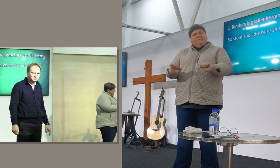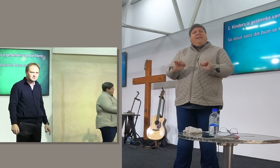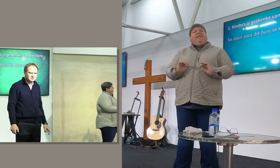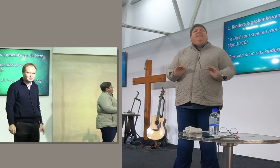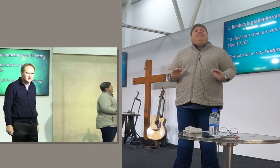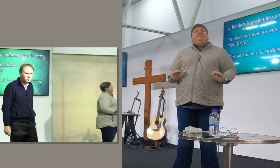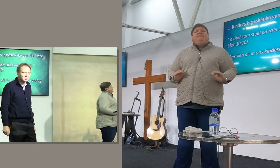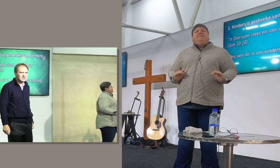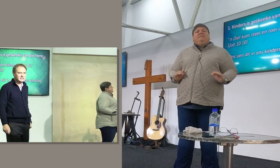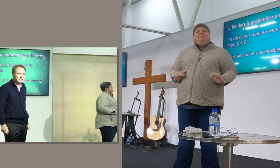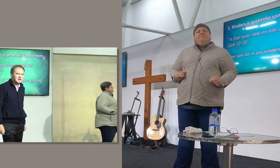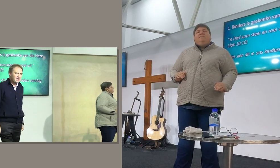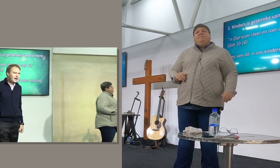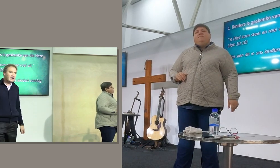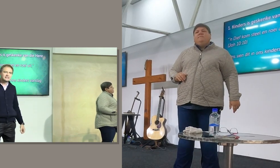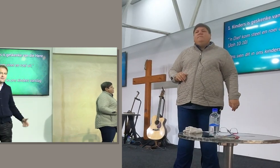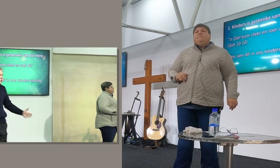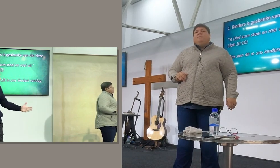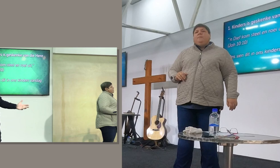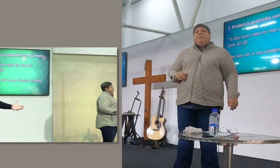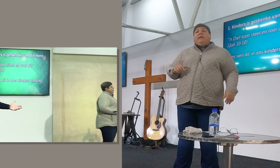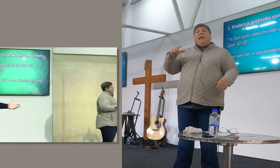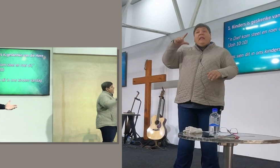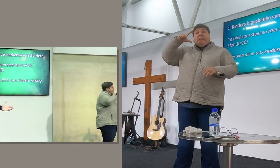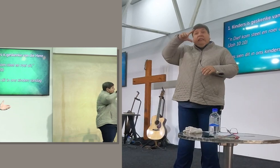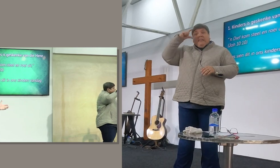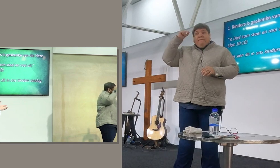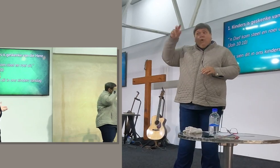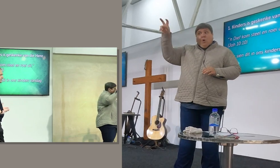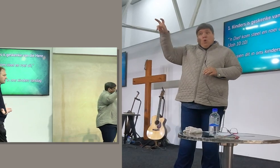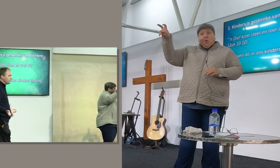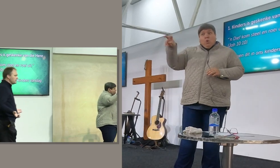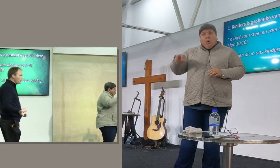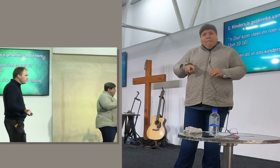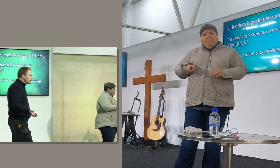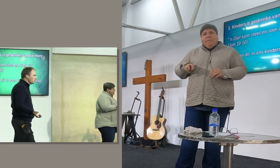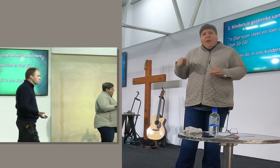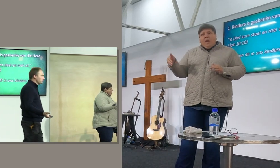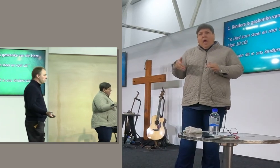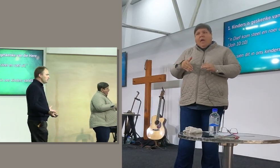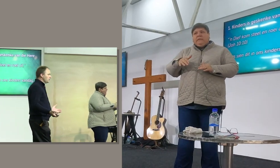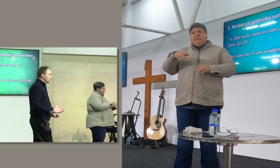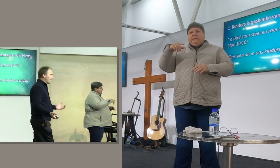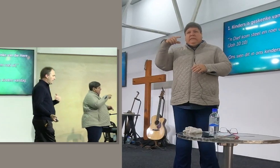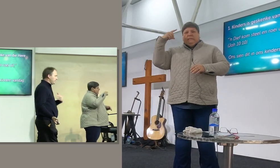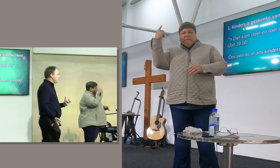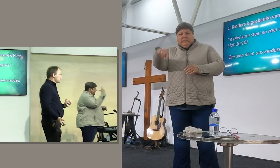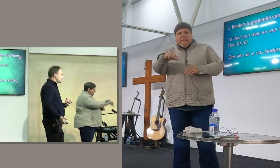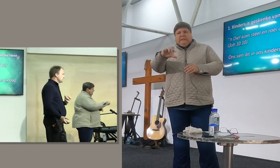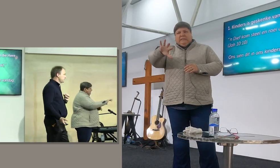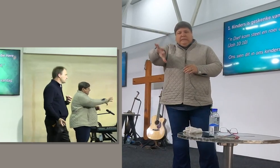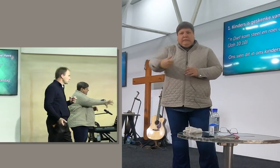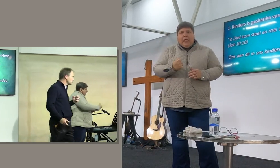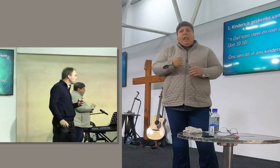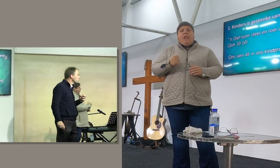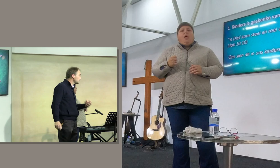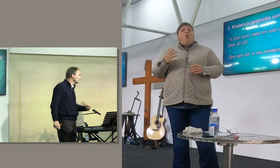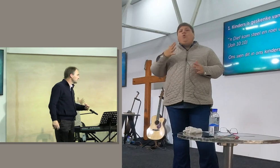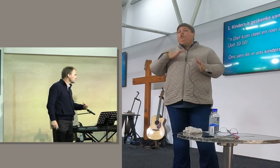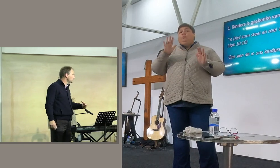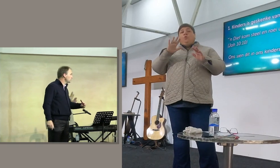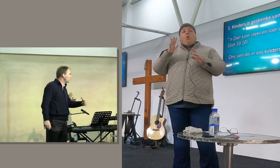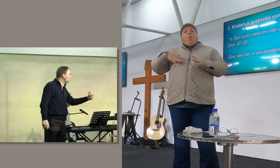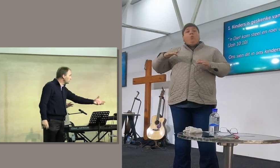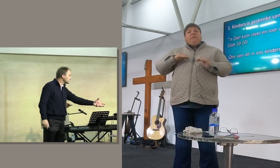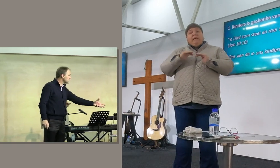saam? Dis ons kinders. 'n Dief kom net om te steel en te slag en uit te roei. Dis al wat hy kom doen. En ek en jy moet versigtig wees dat ons nie ons